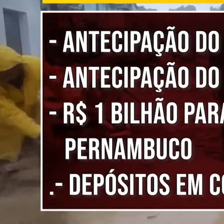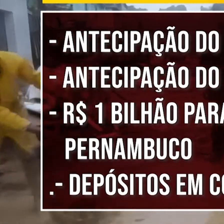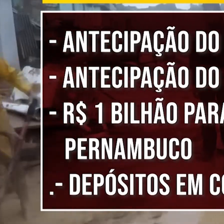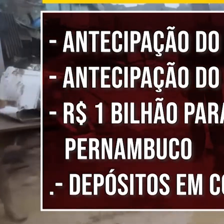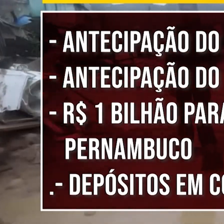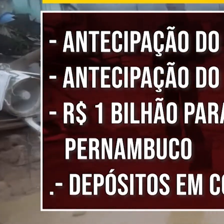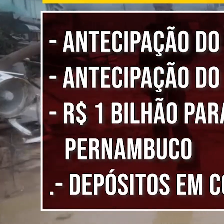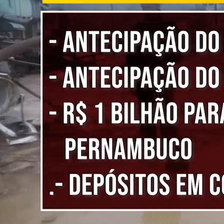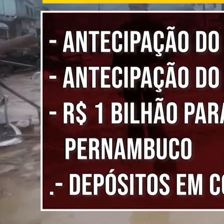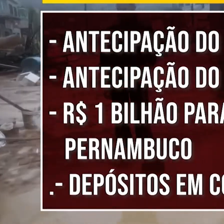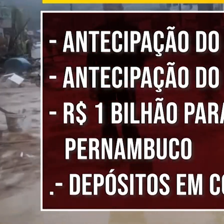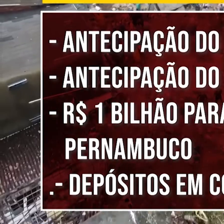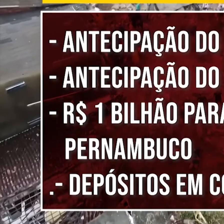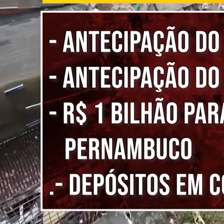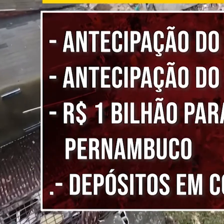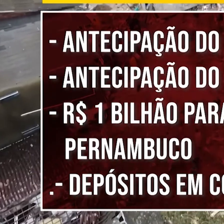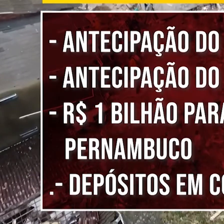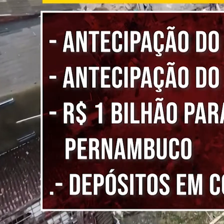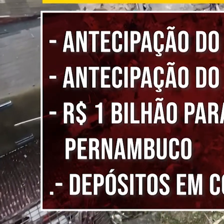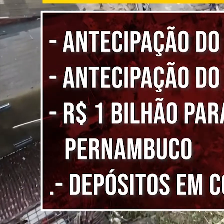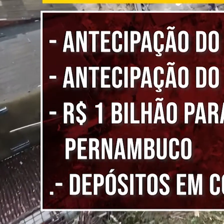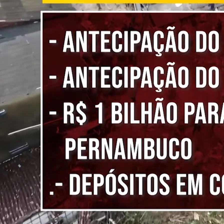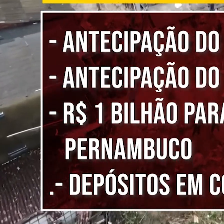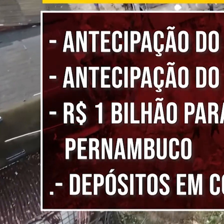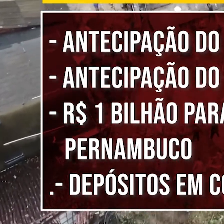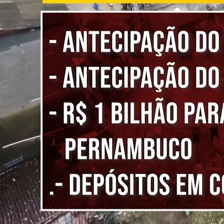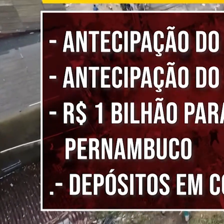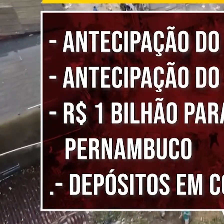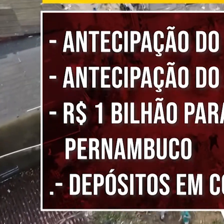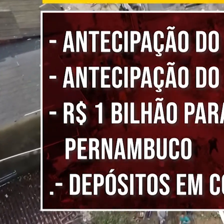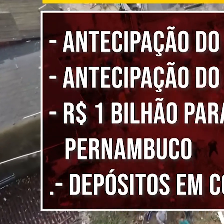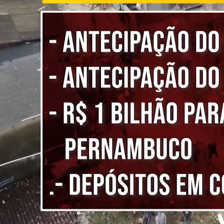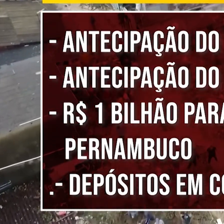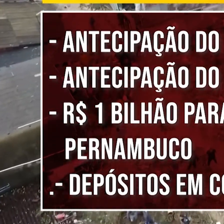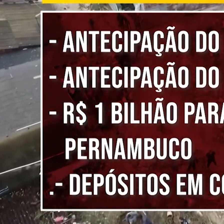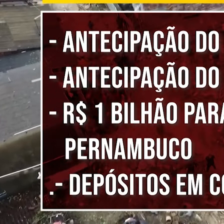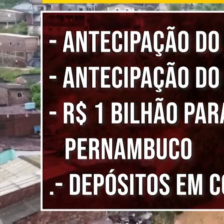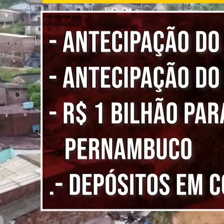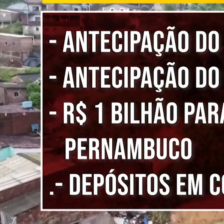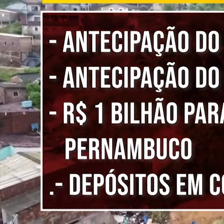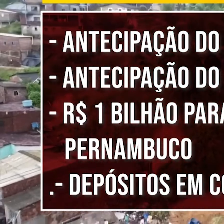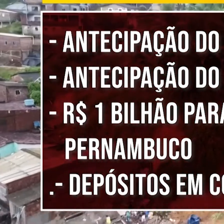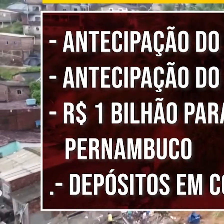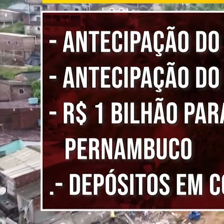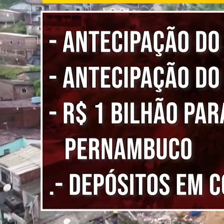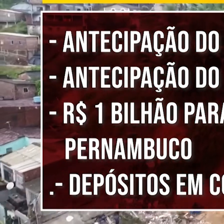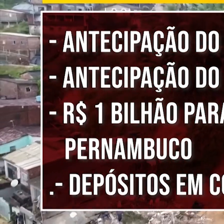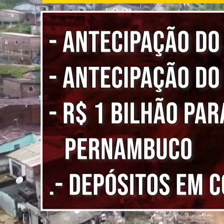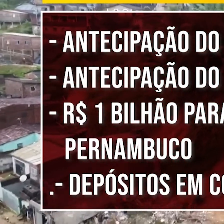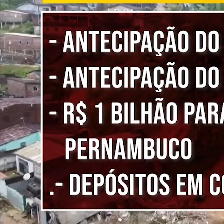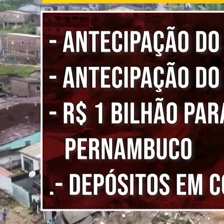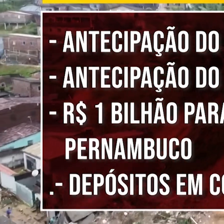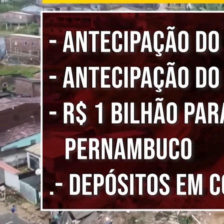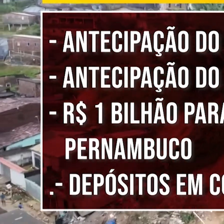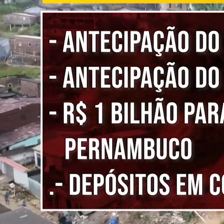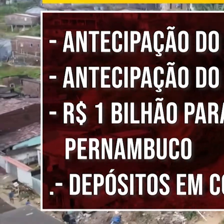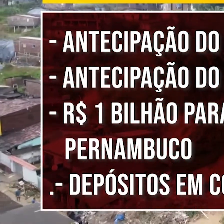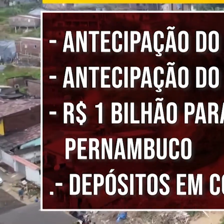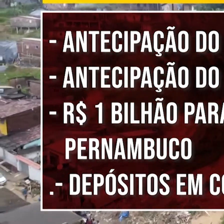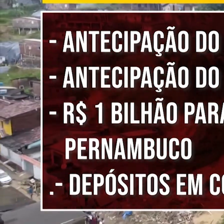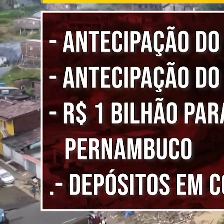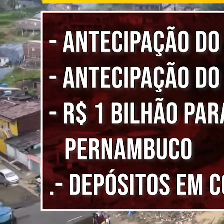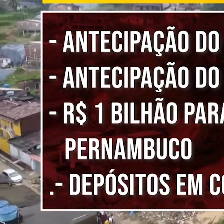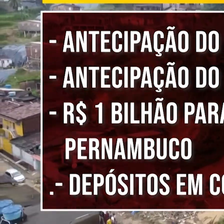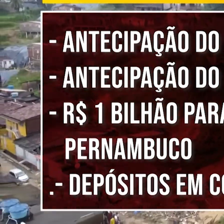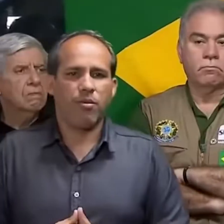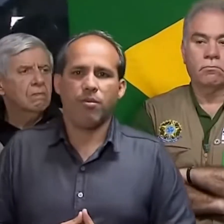renda será feita em contas digitais bolsonaro também disse que vai ajudar as prefeituras com mais liberação de na medida em que o governo